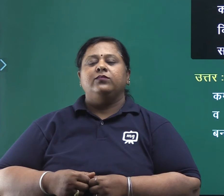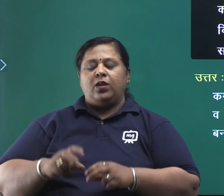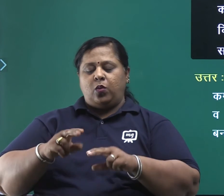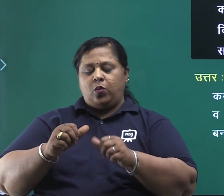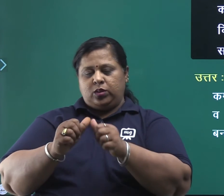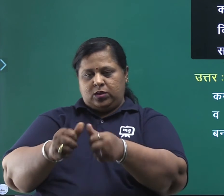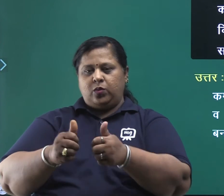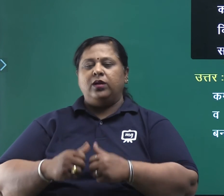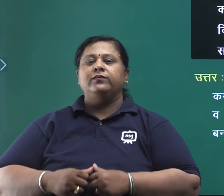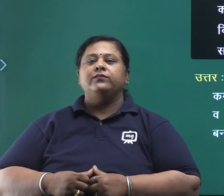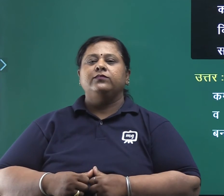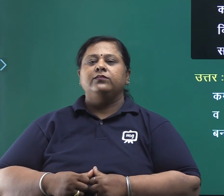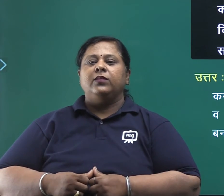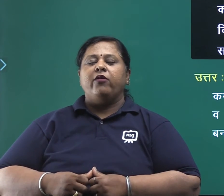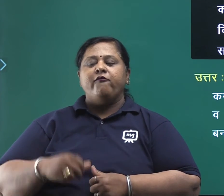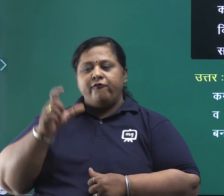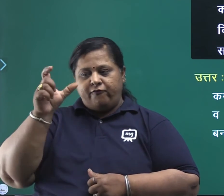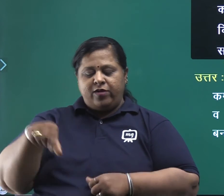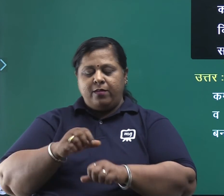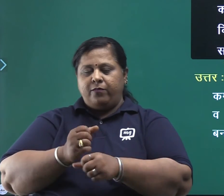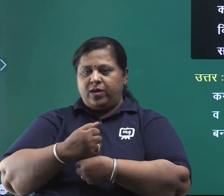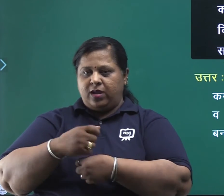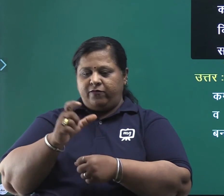उत्तर होगा, फिल्मकार